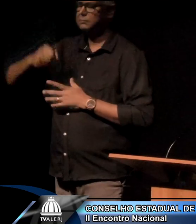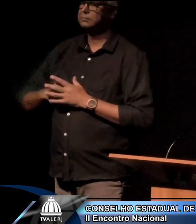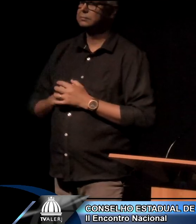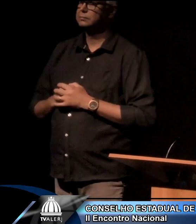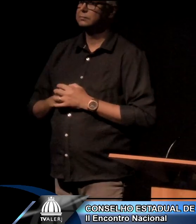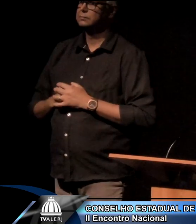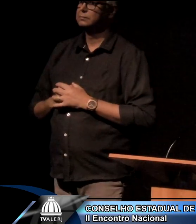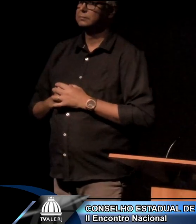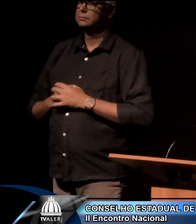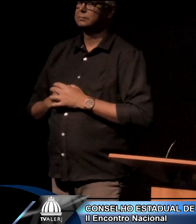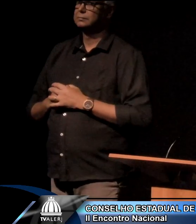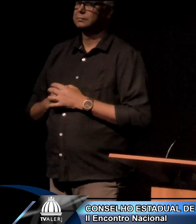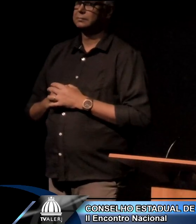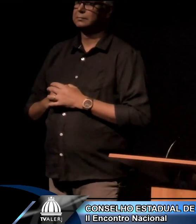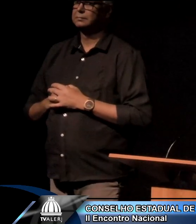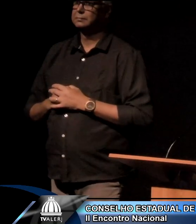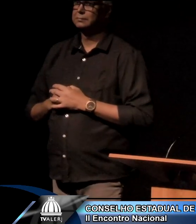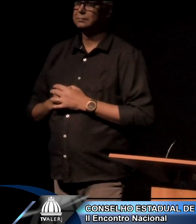Tocantins